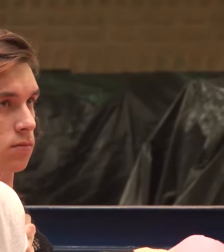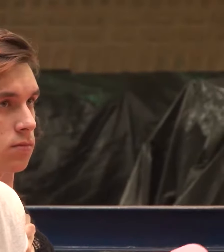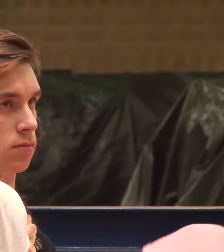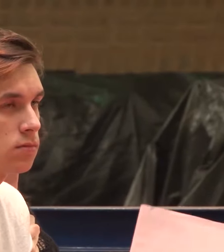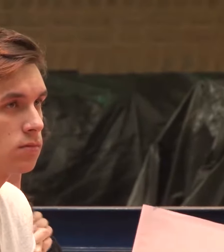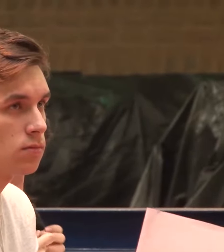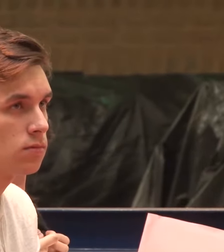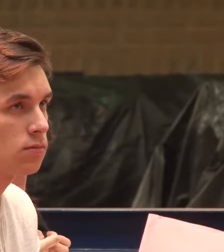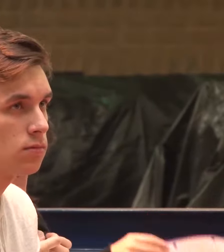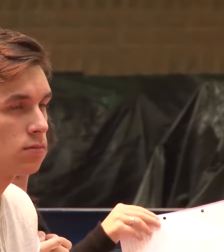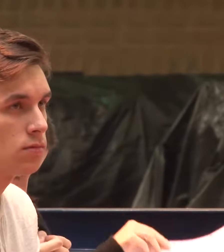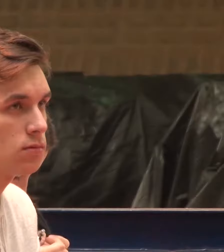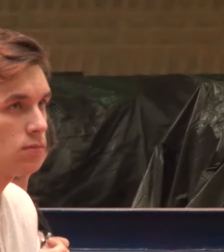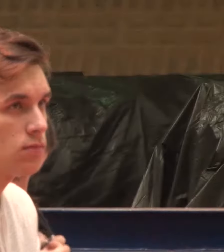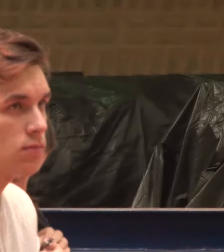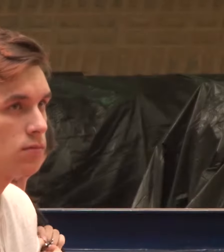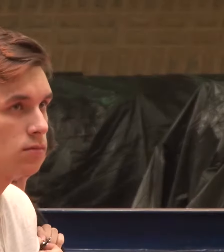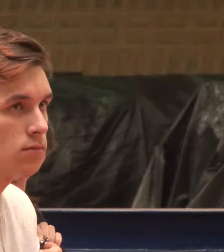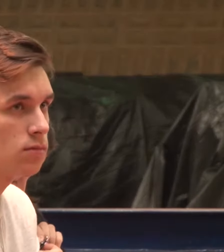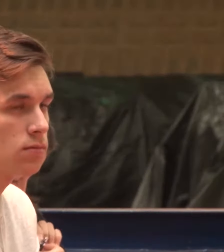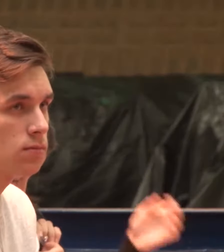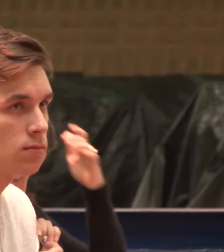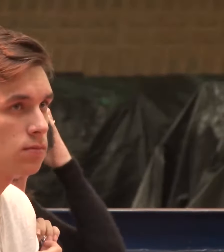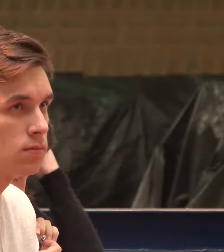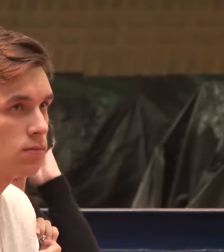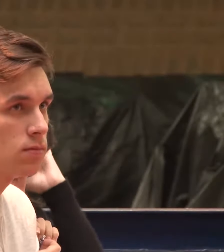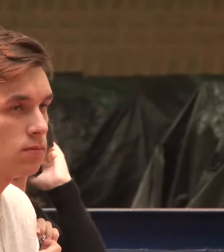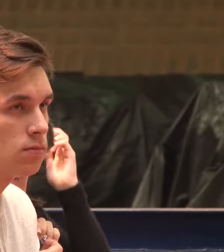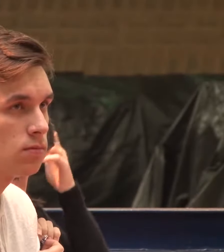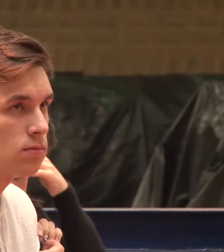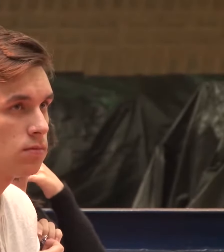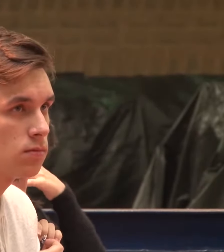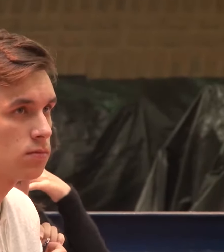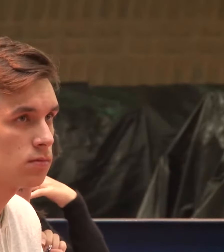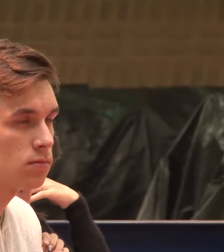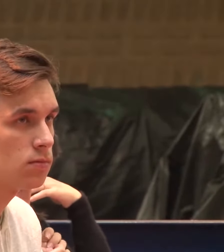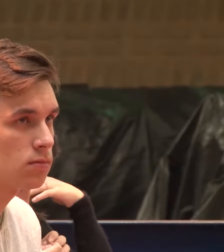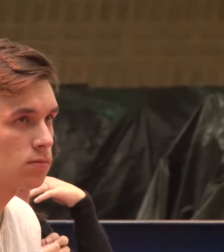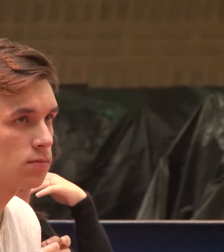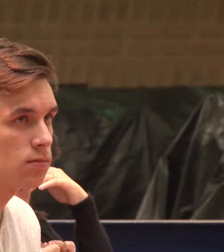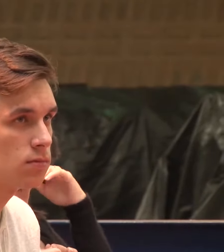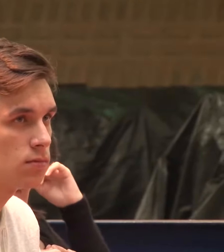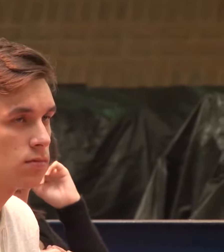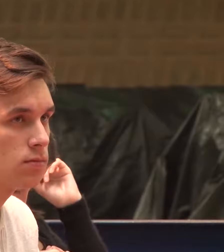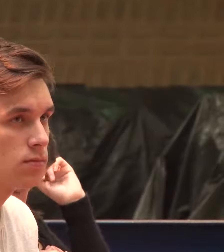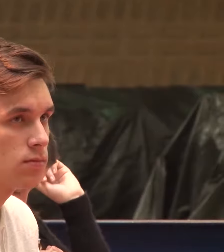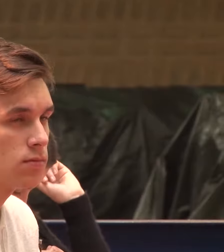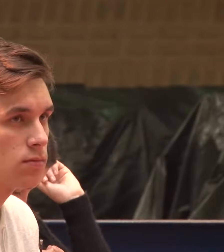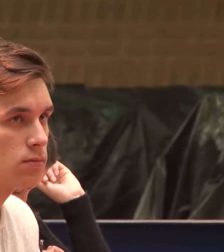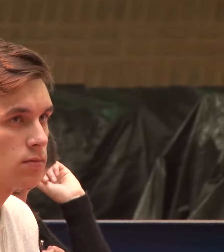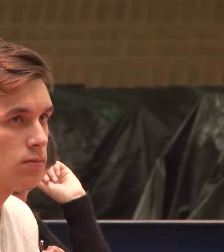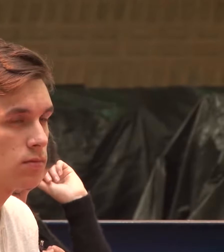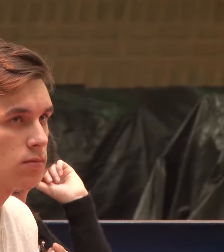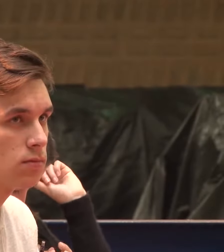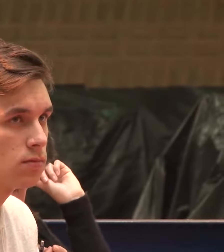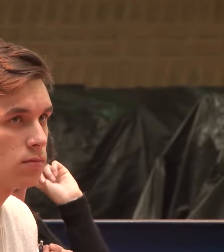para um caminho que ela não segue. Ela escolhe o próprio caminho, ainda que isso seja,